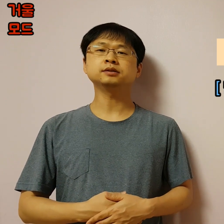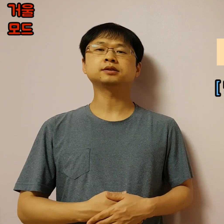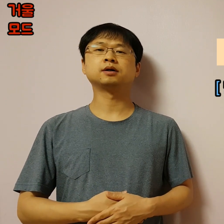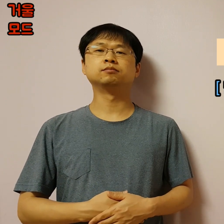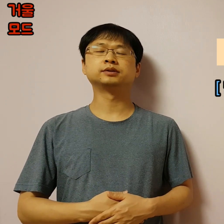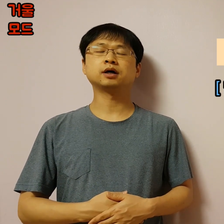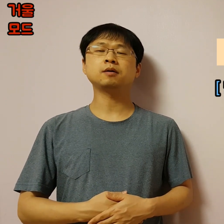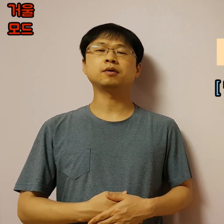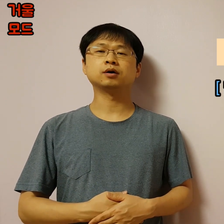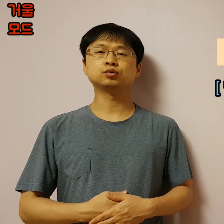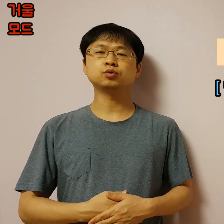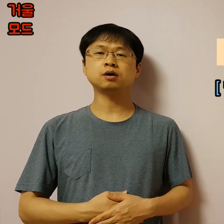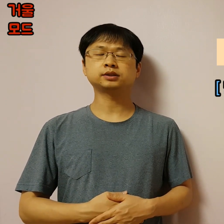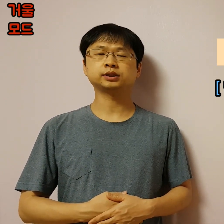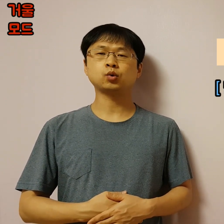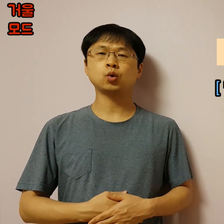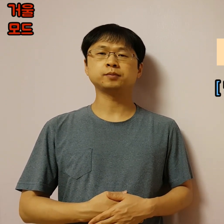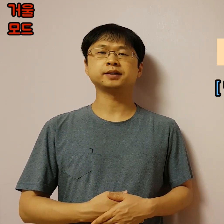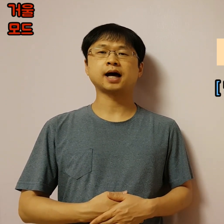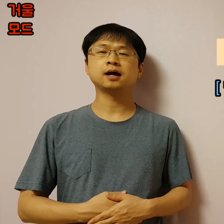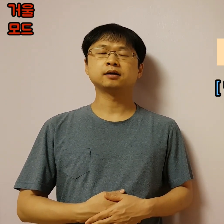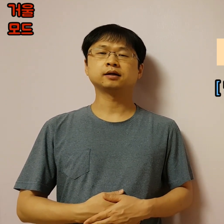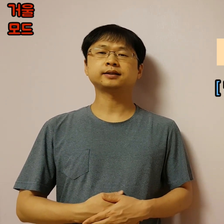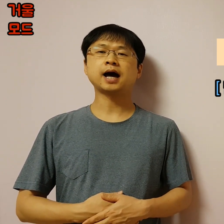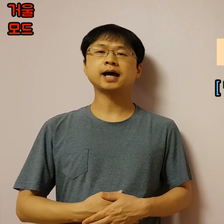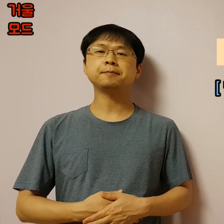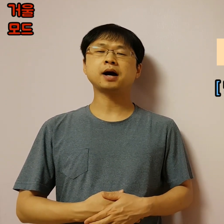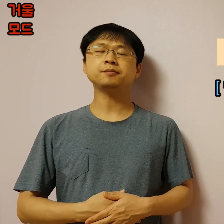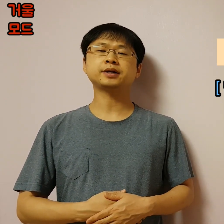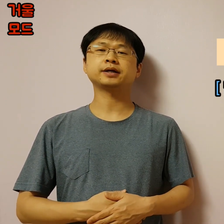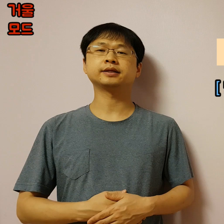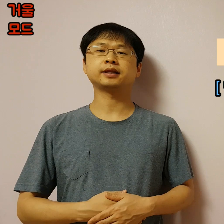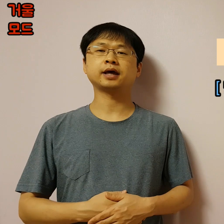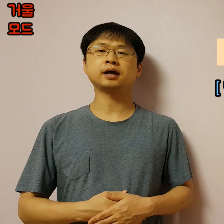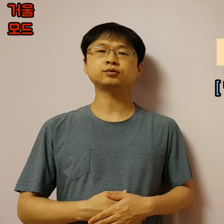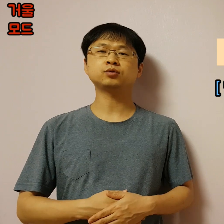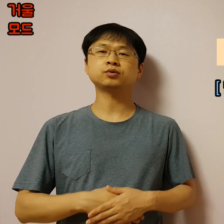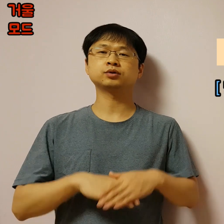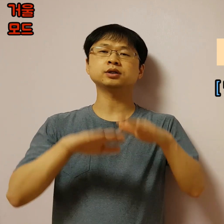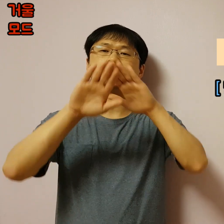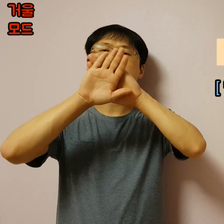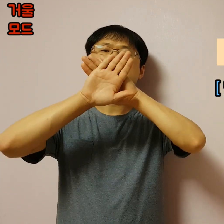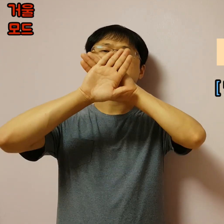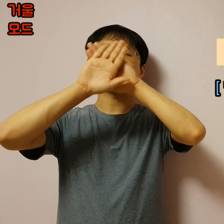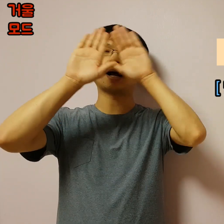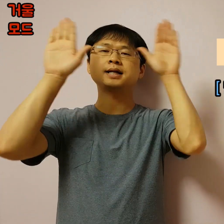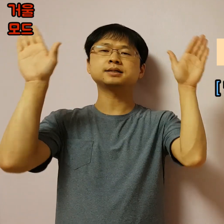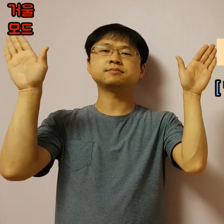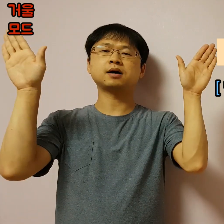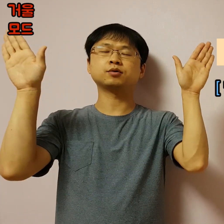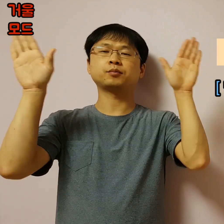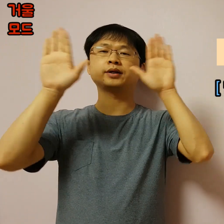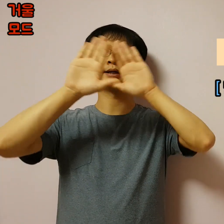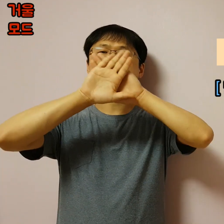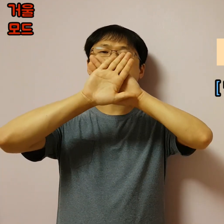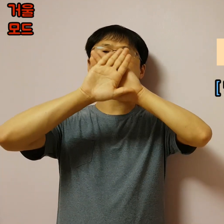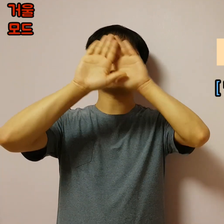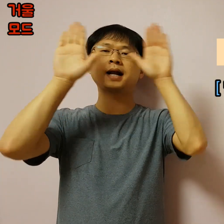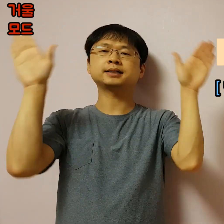마음은 점점 어두워지고입니다. 여기서 하얀 마음이라 했는데 수어로는 밝은 마음으로 표현하였습니다.